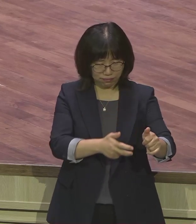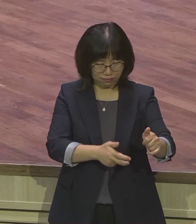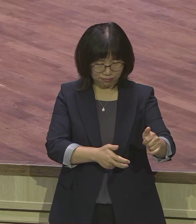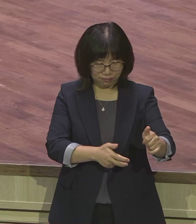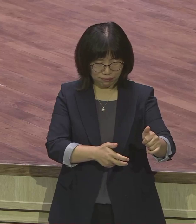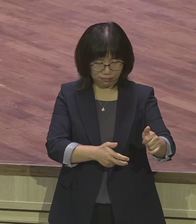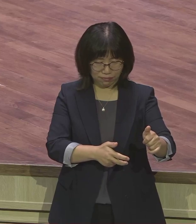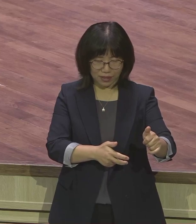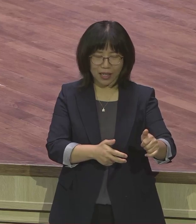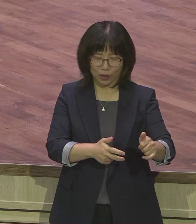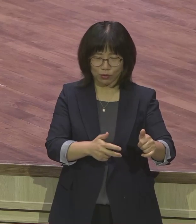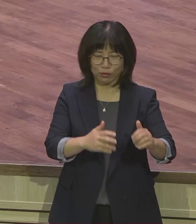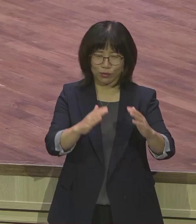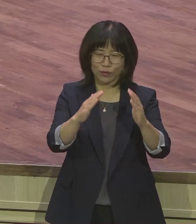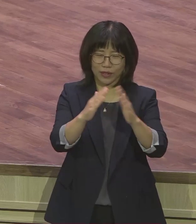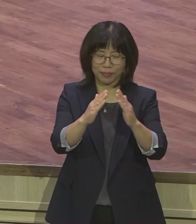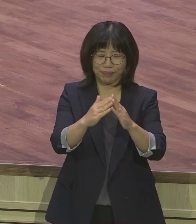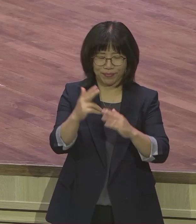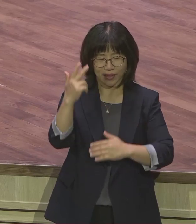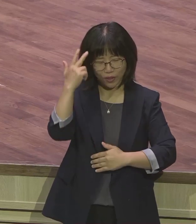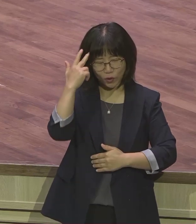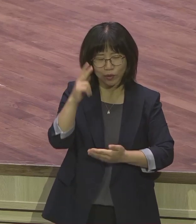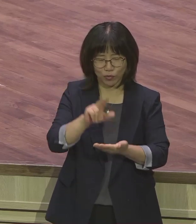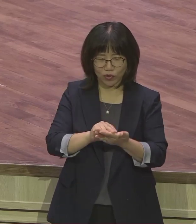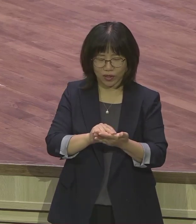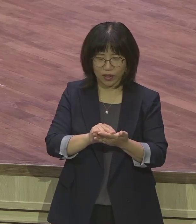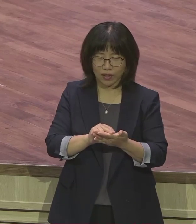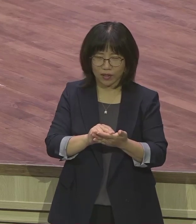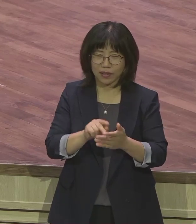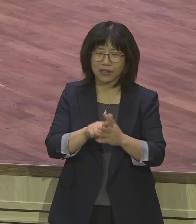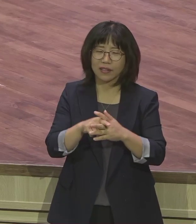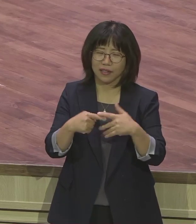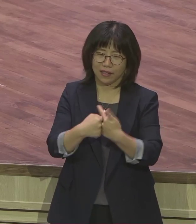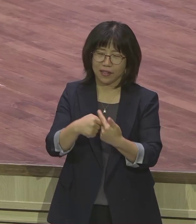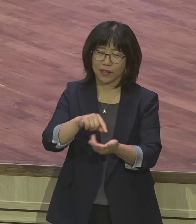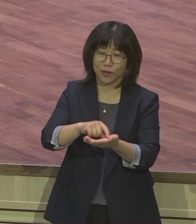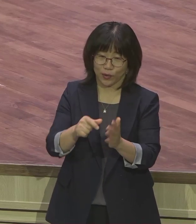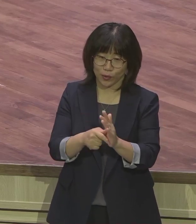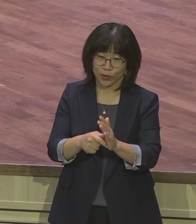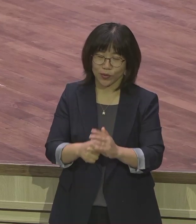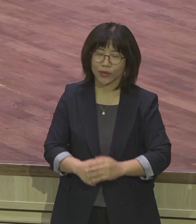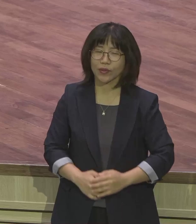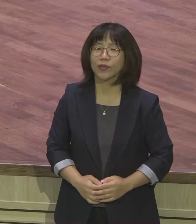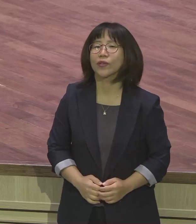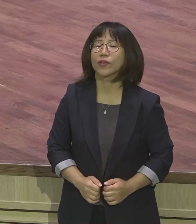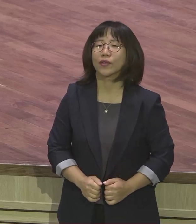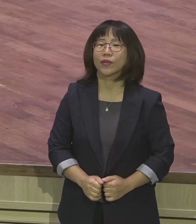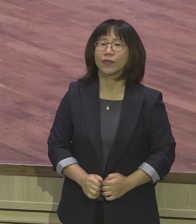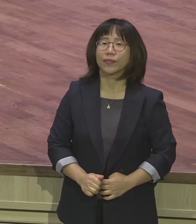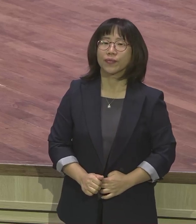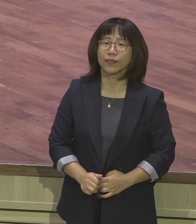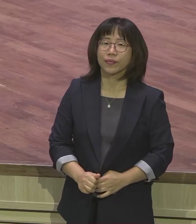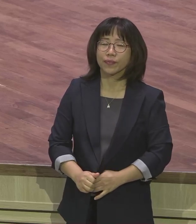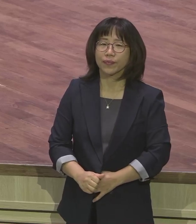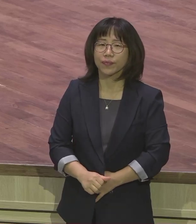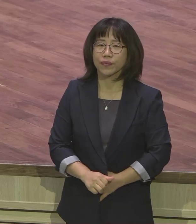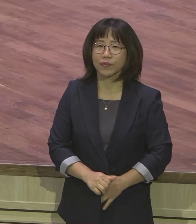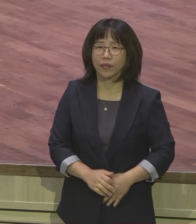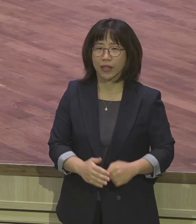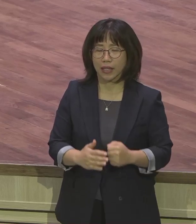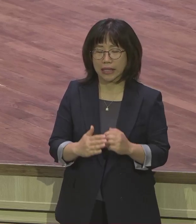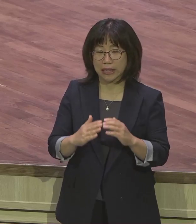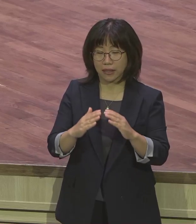하나 이상 이겼구나 느낄 정도예요. 문화가 그러니까 실제로 심각한